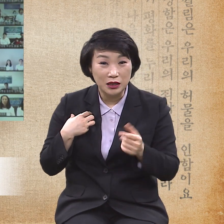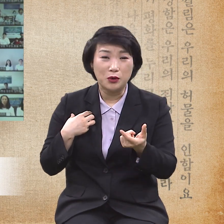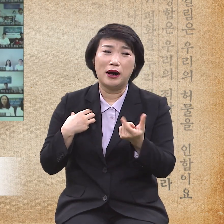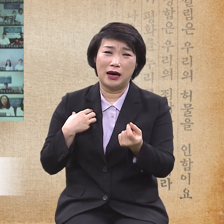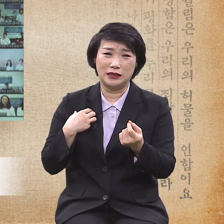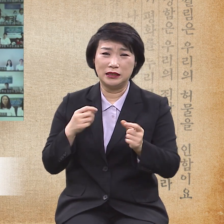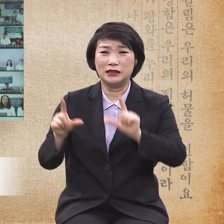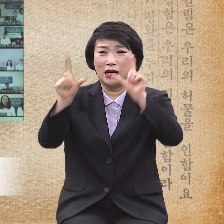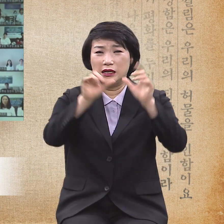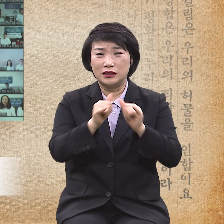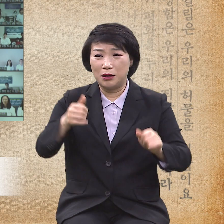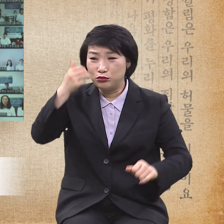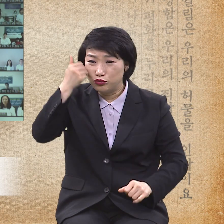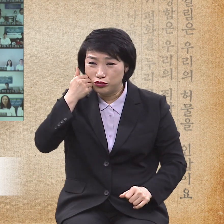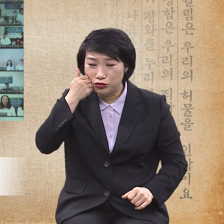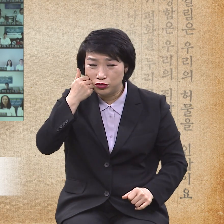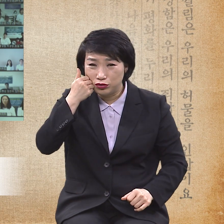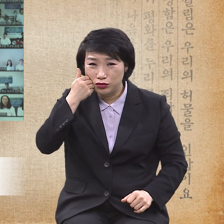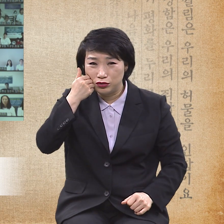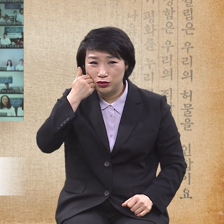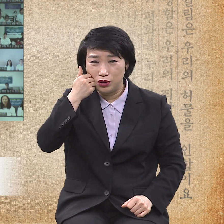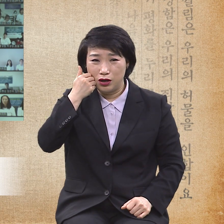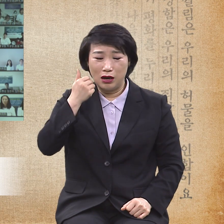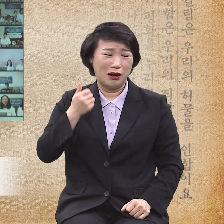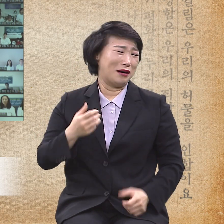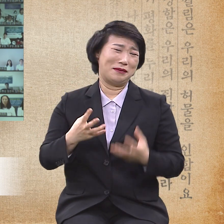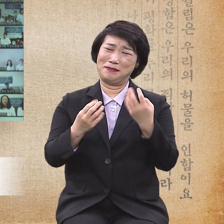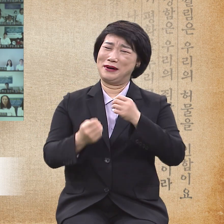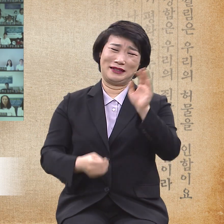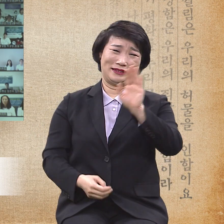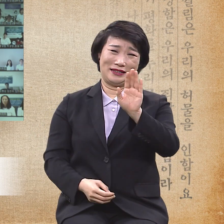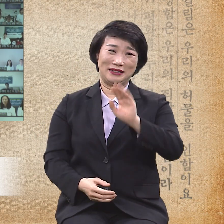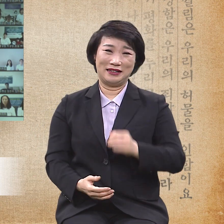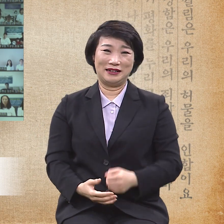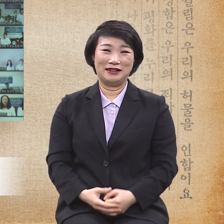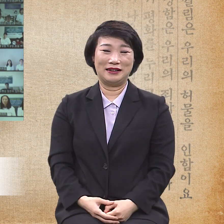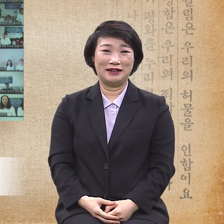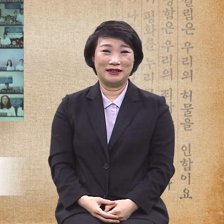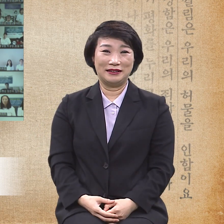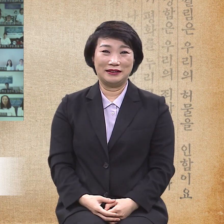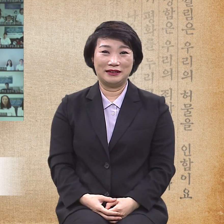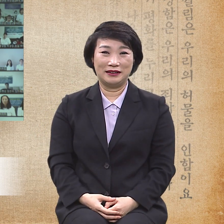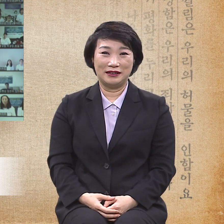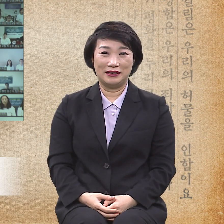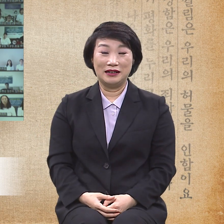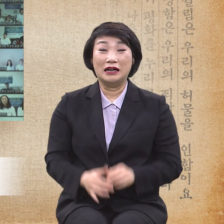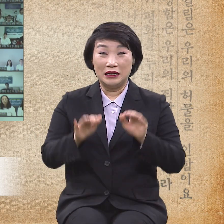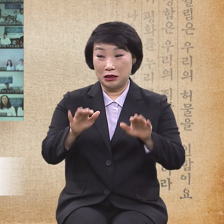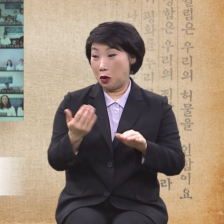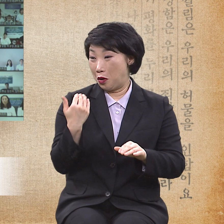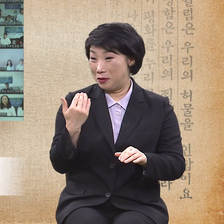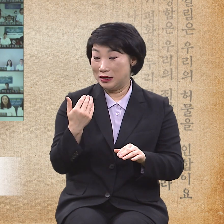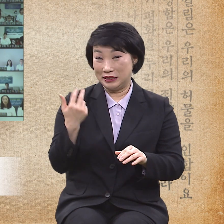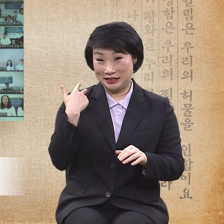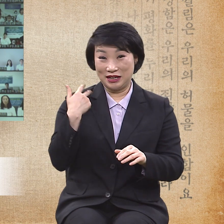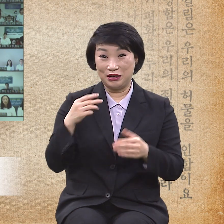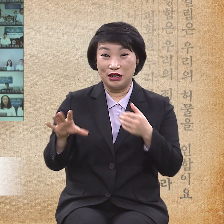이렇게 살아보는 사람들이 별로 없잖아요. 이번 추수감사절